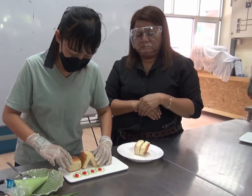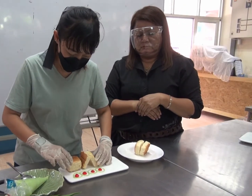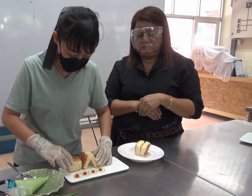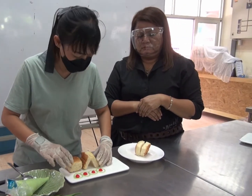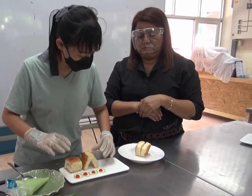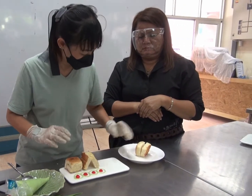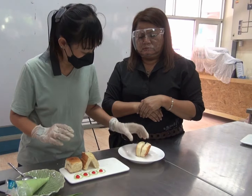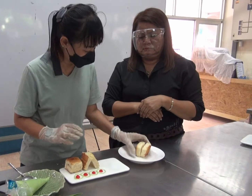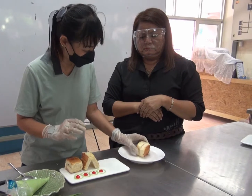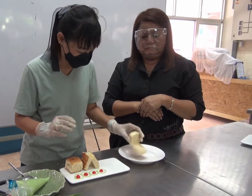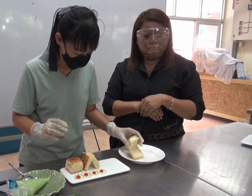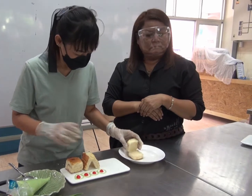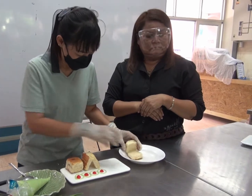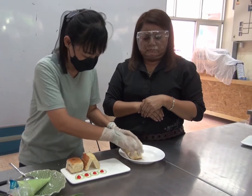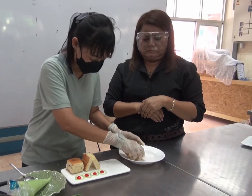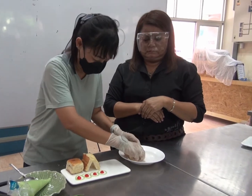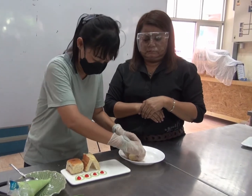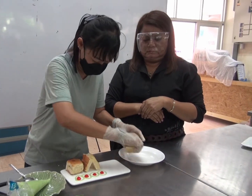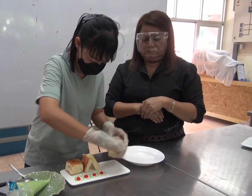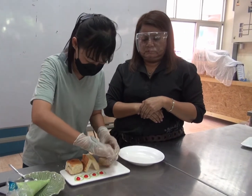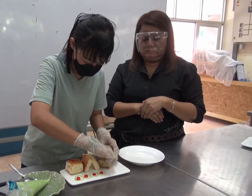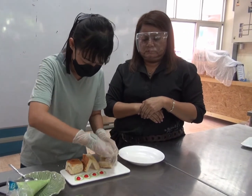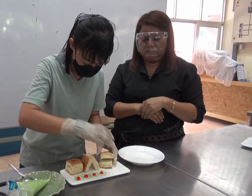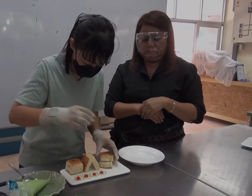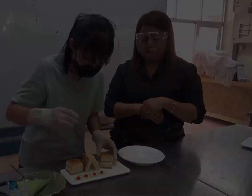วางไปให้มันหลากหลาย